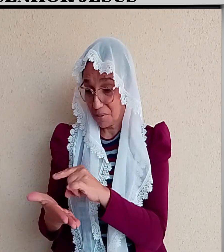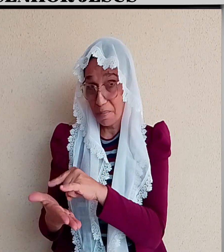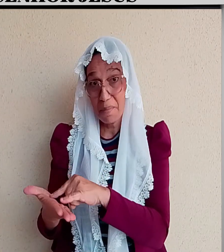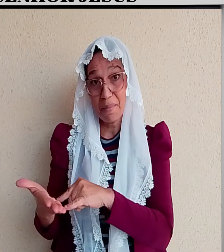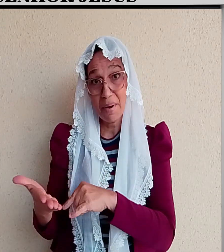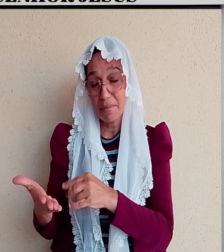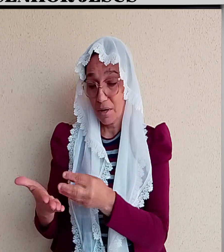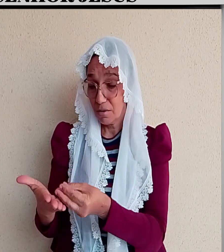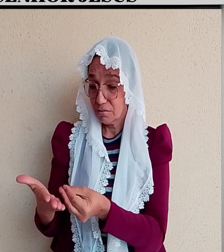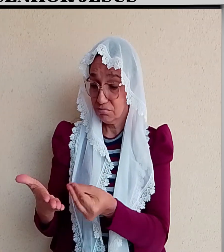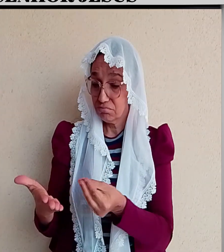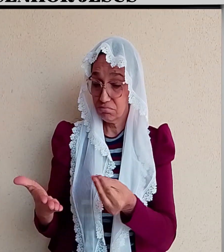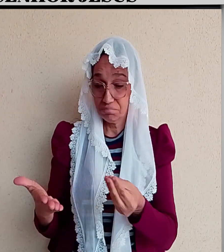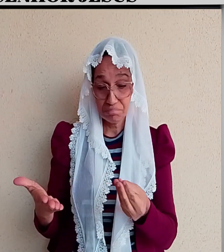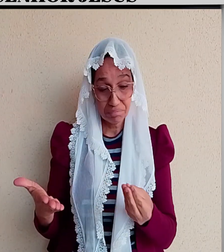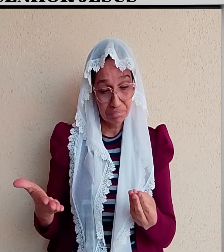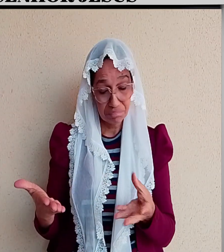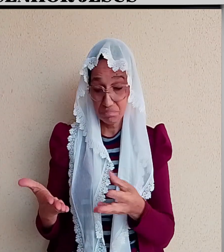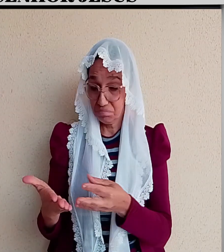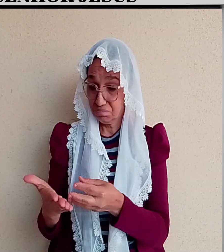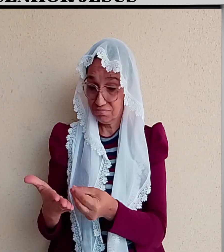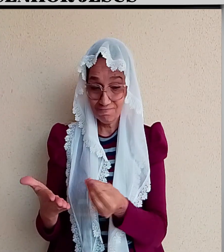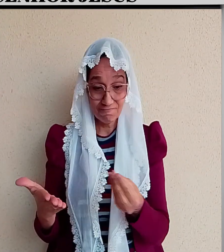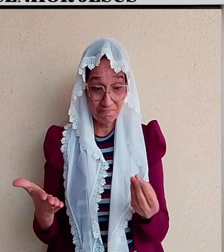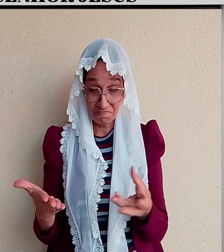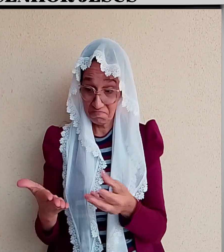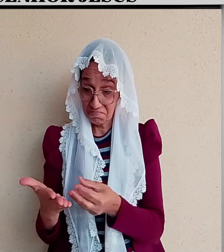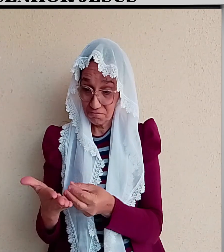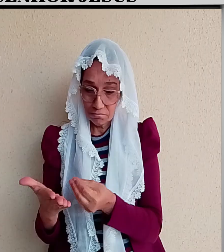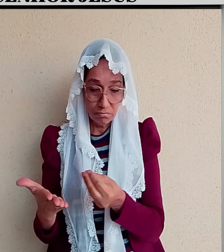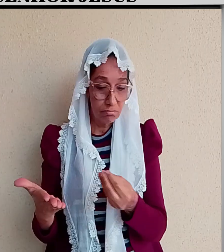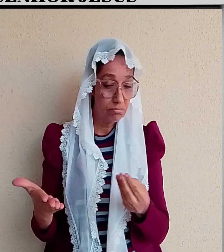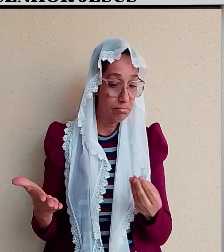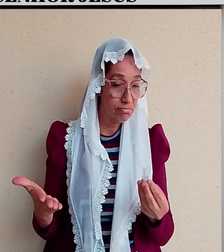laudos serão entregues, aleluia, Jesus, aleluia,